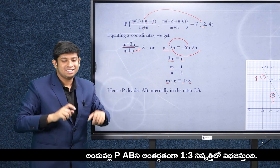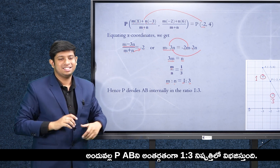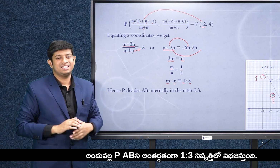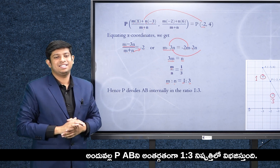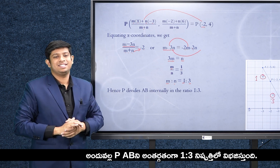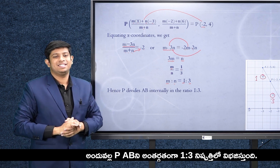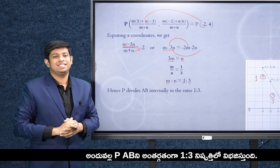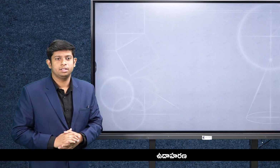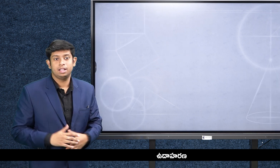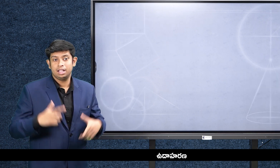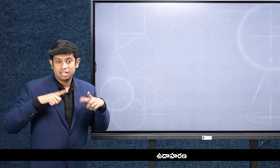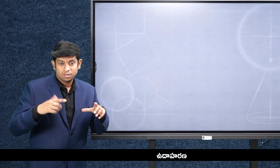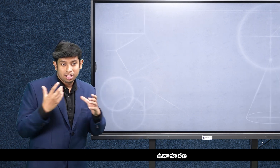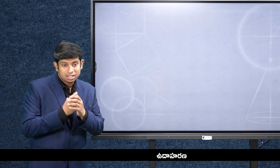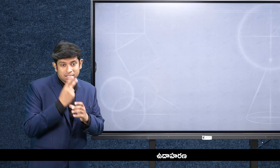విభజిస్తుంది ఉదాహరణ